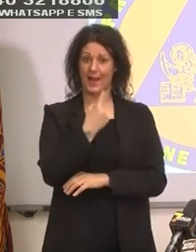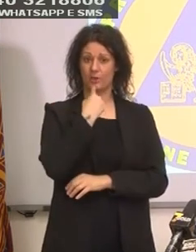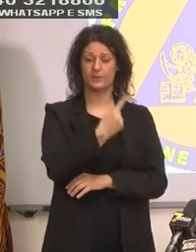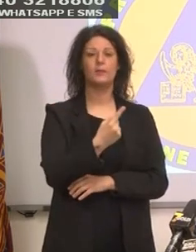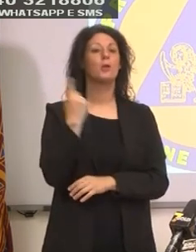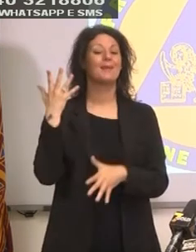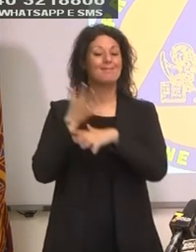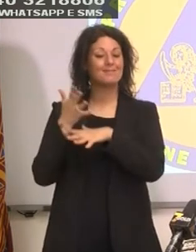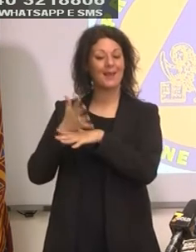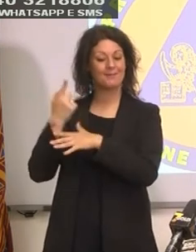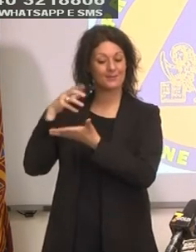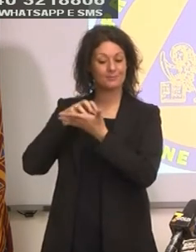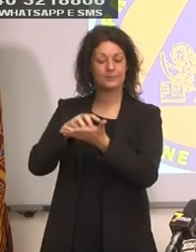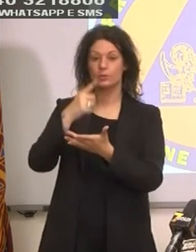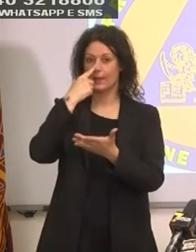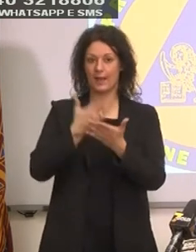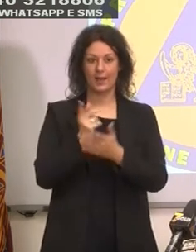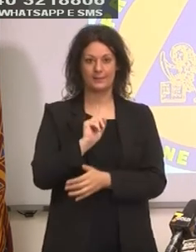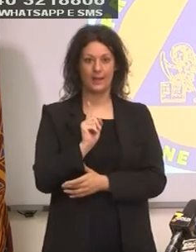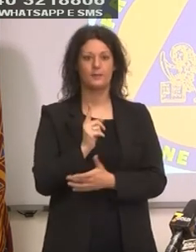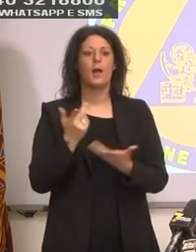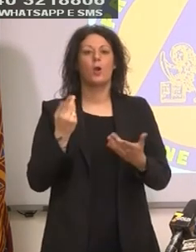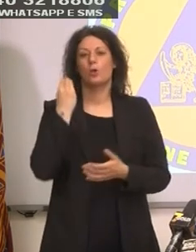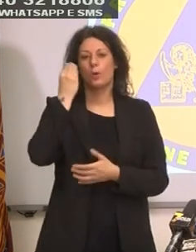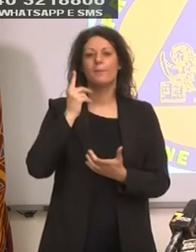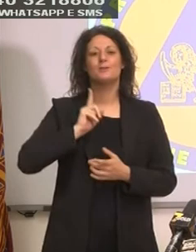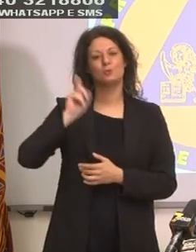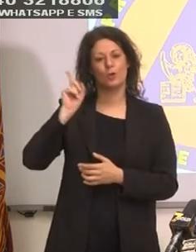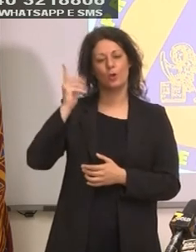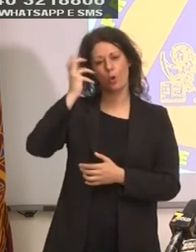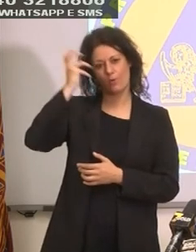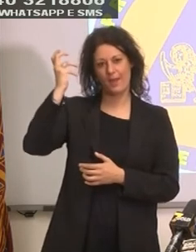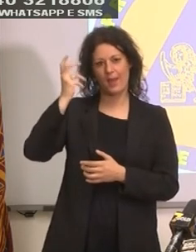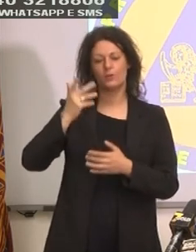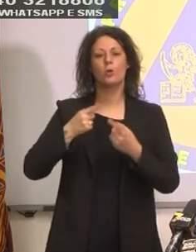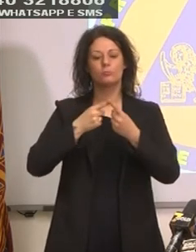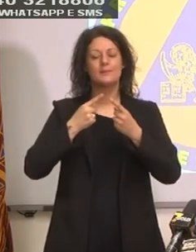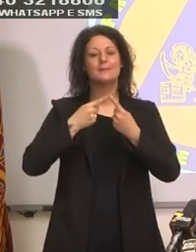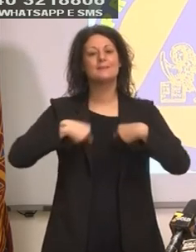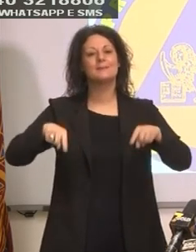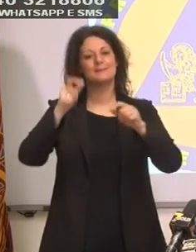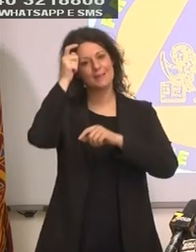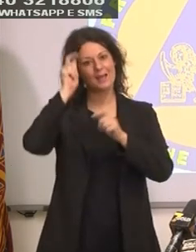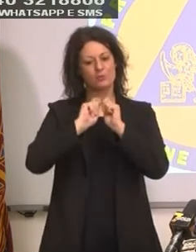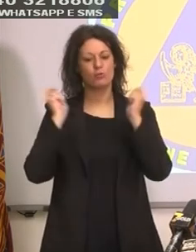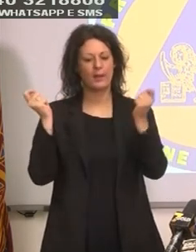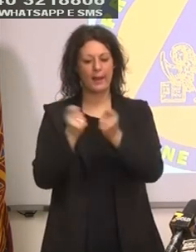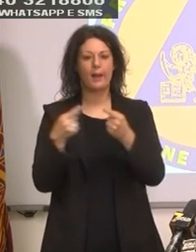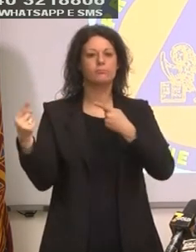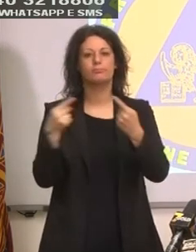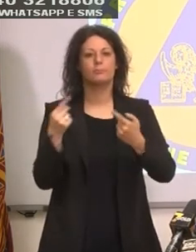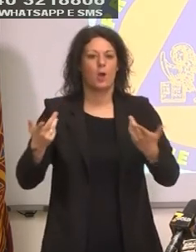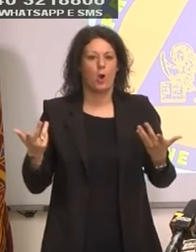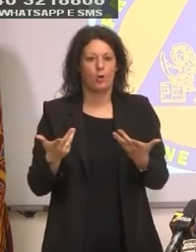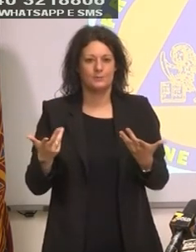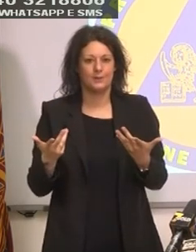vanno bene, mi chiedono gli stati generali di cosa stanno discutendo, no? Perché la lettera non l'ho promossa io, a me è arrivata, già l'ho vista, hanno preso